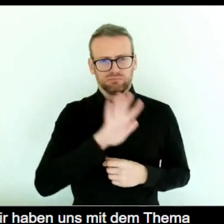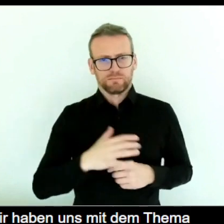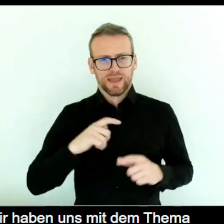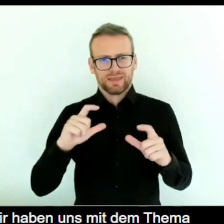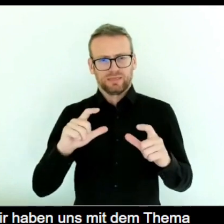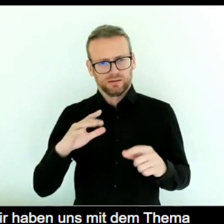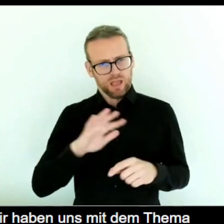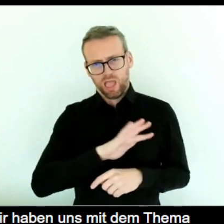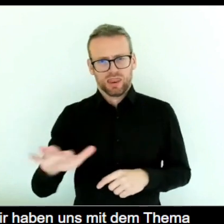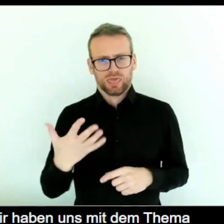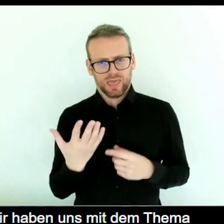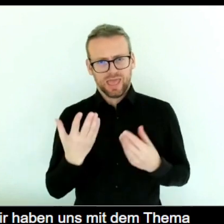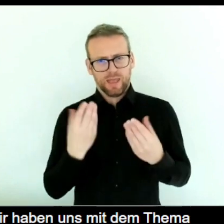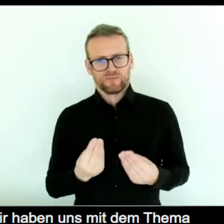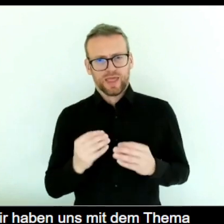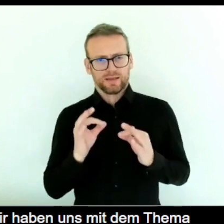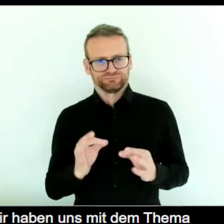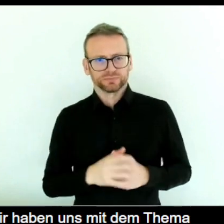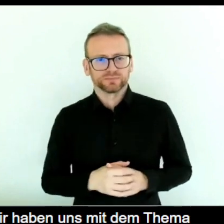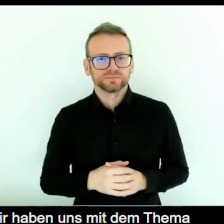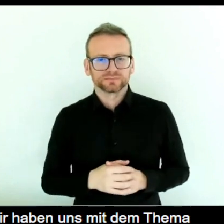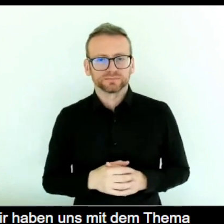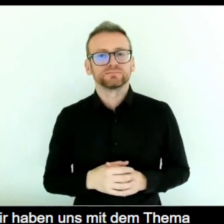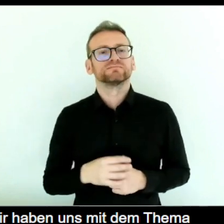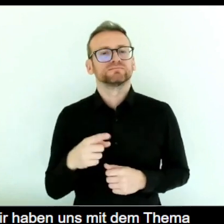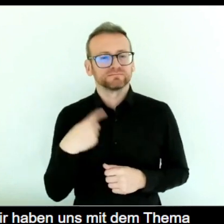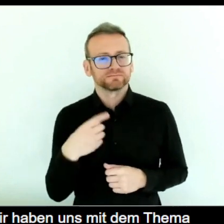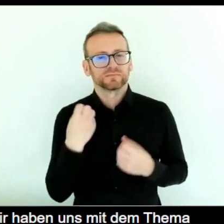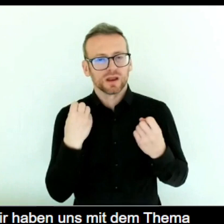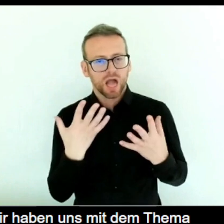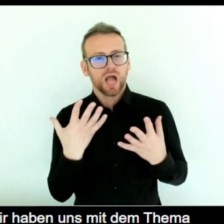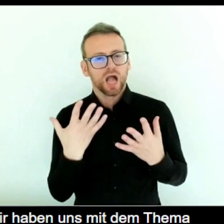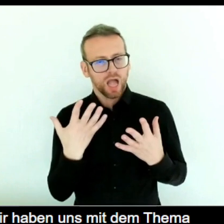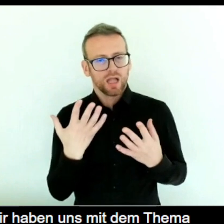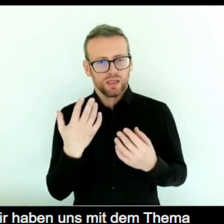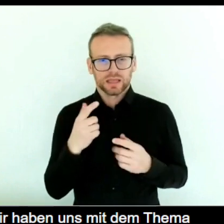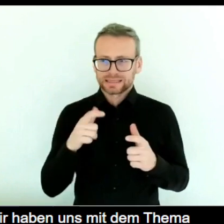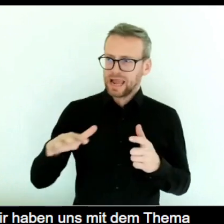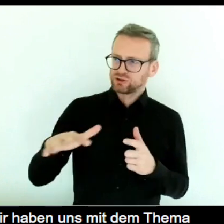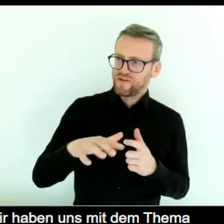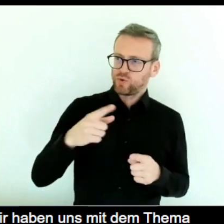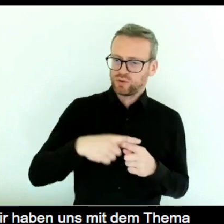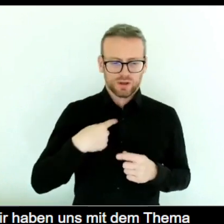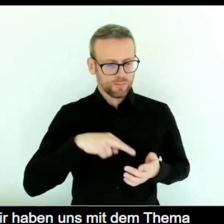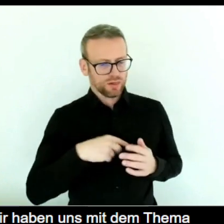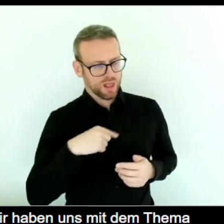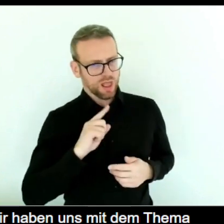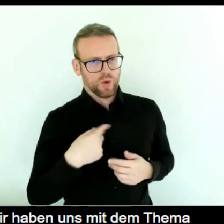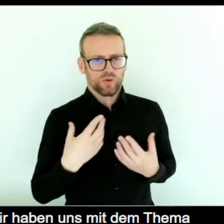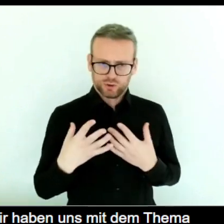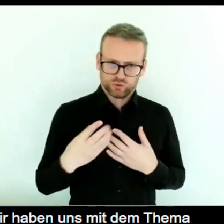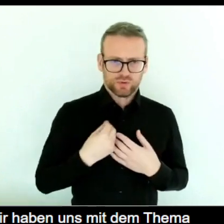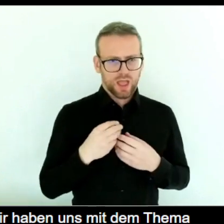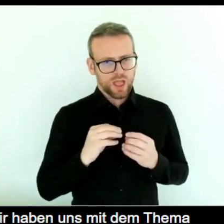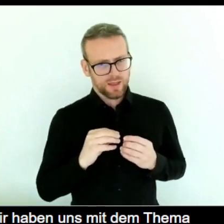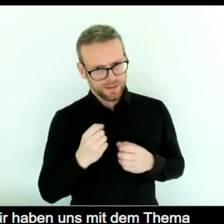unterzeichnet. Ziel ist, den Ausbau des Netzes in Bayern substanziell zu beschleunigen. Mit der heute beratschlagten Änderung